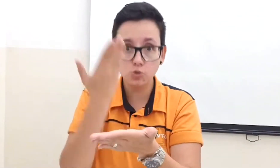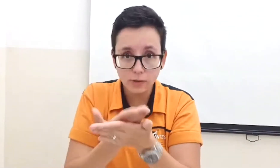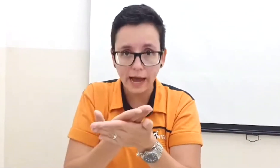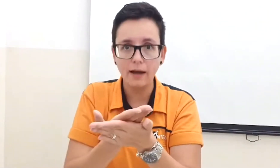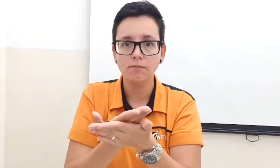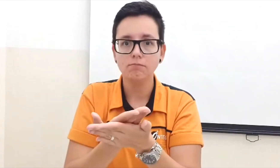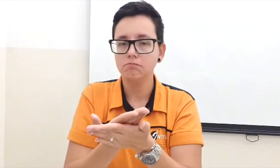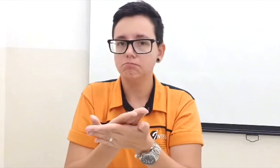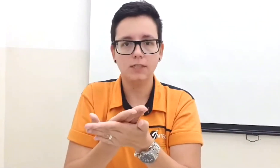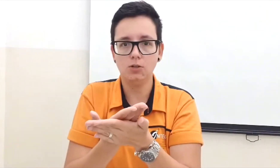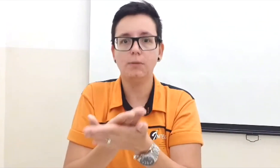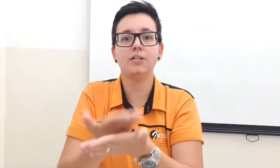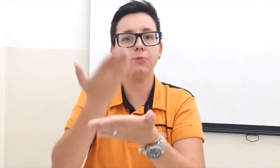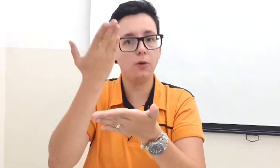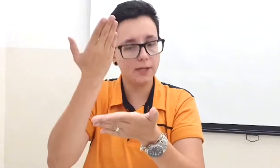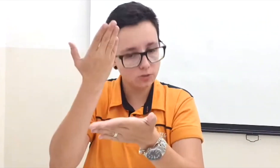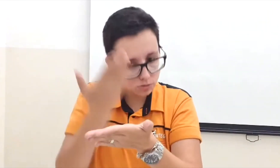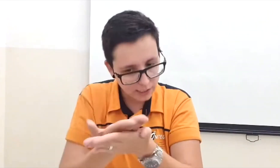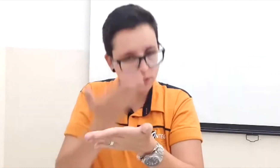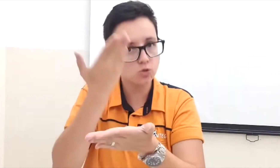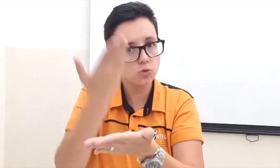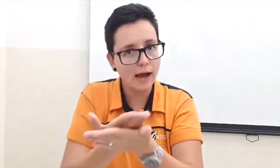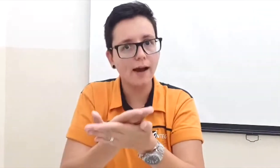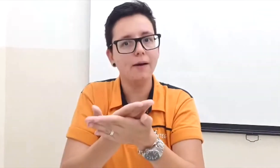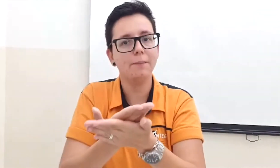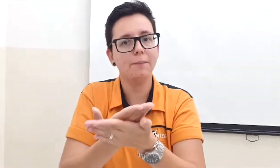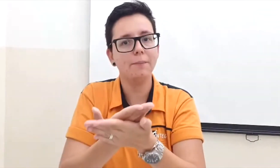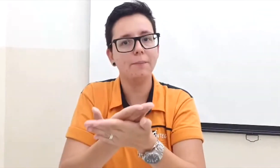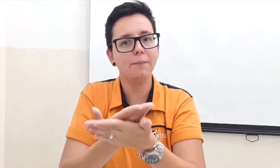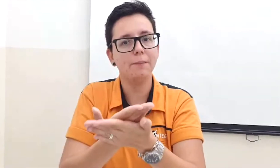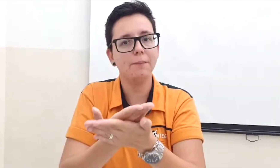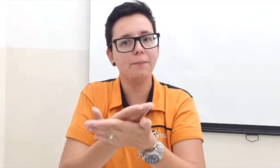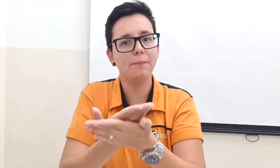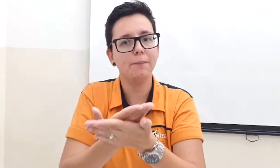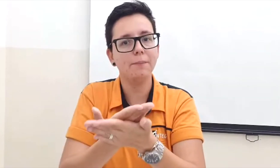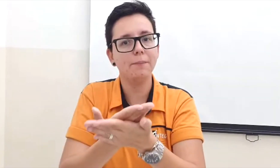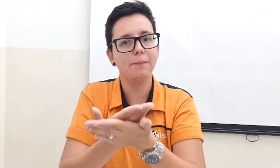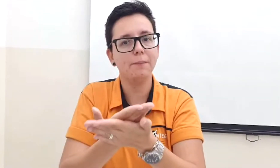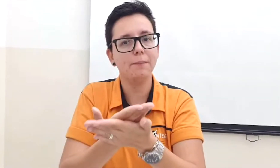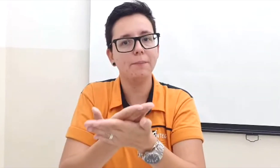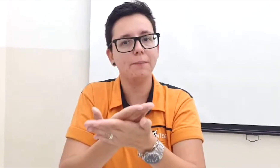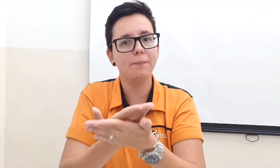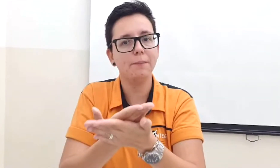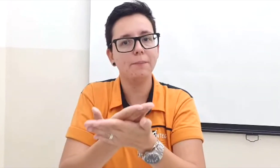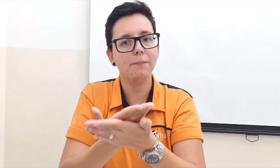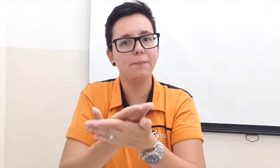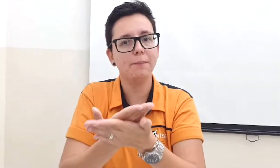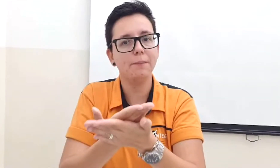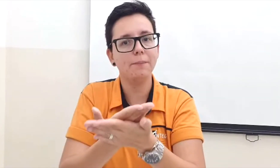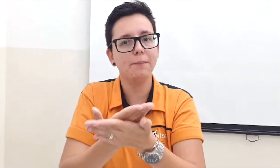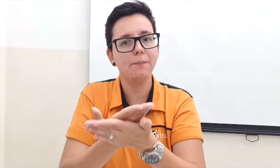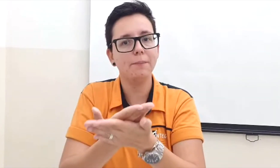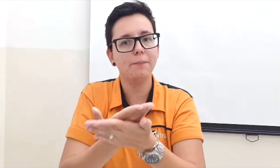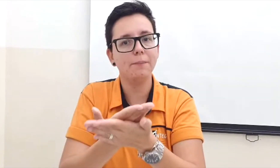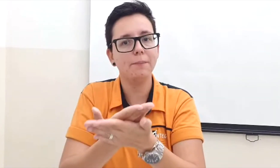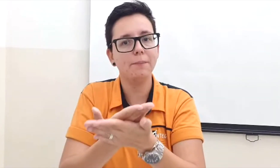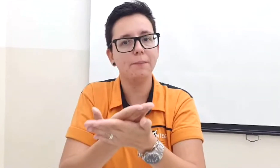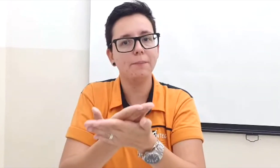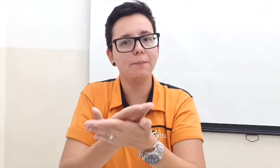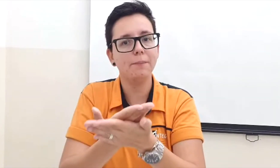estudar. Não, bate pelo menos estudar, pelo menos 2 vezes, tá? Imagina assim, ó, você é um aluno esforçado, que estuda mais de uma